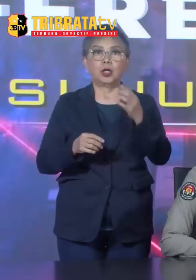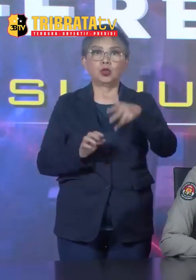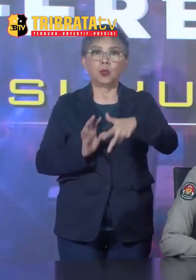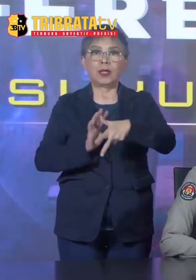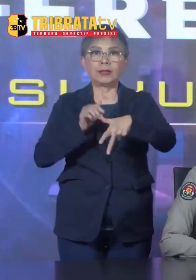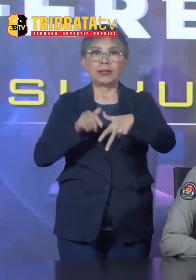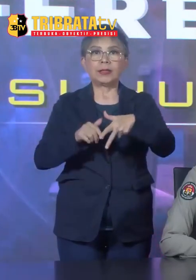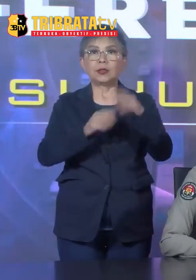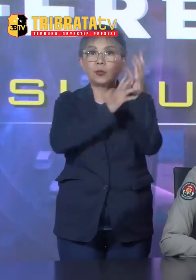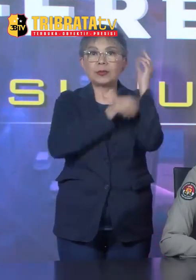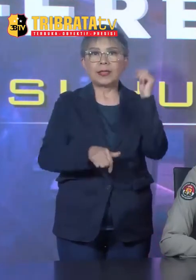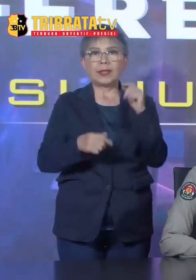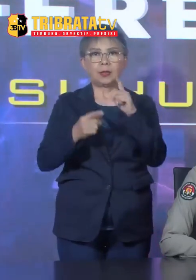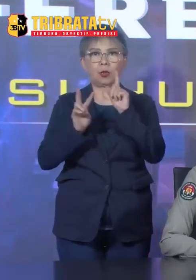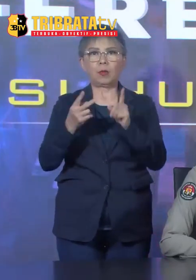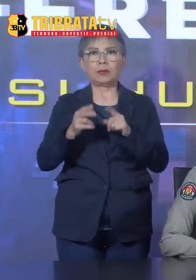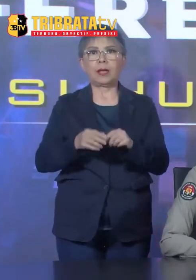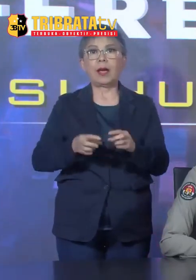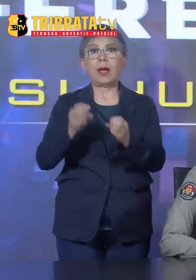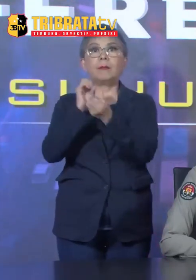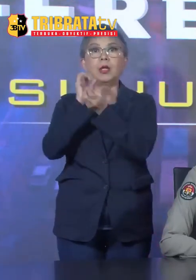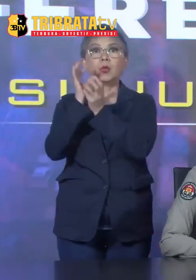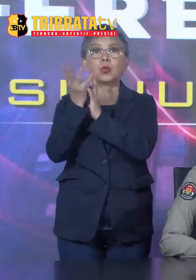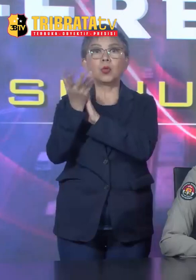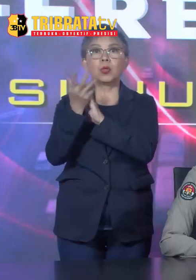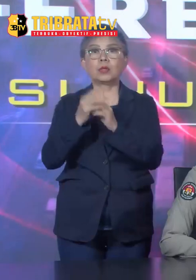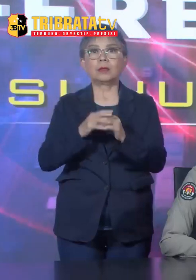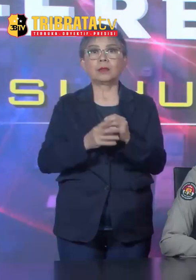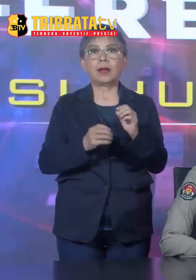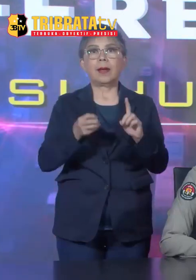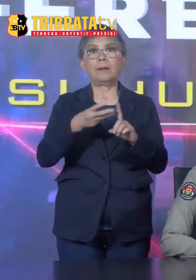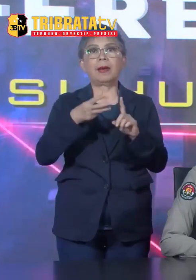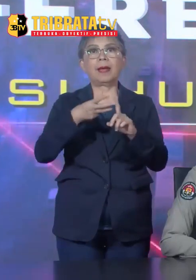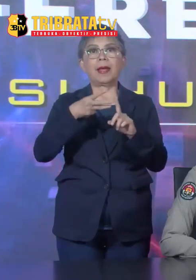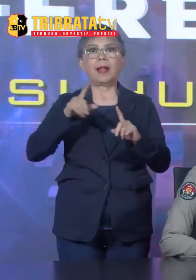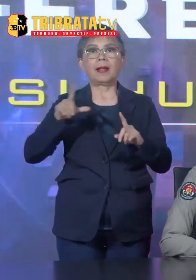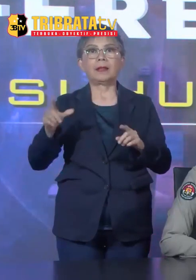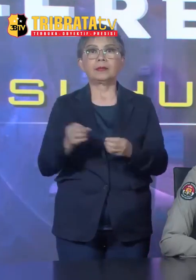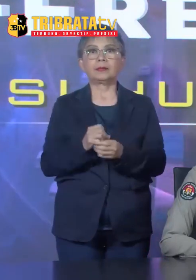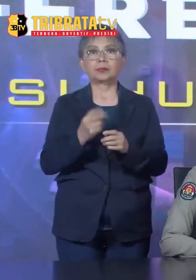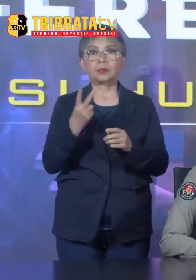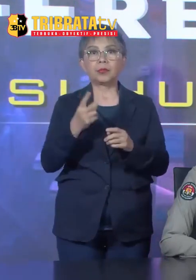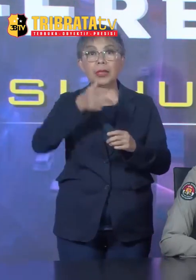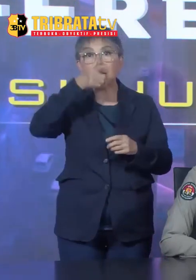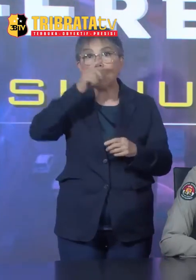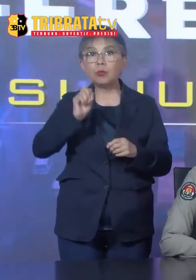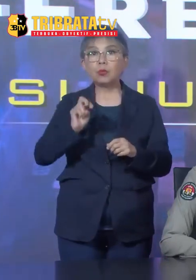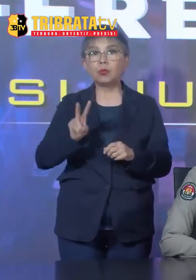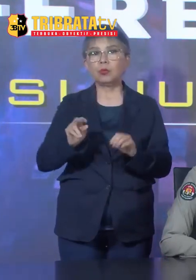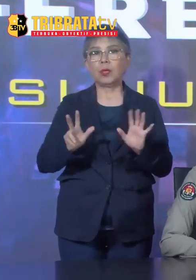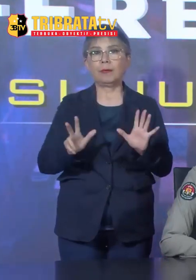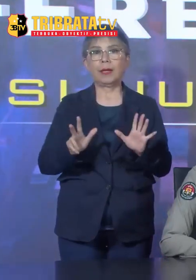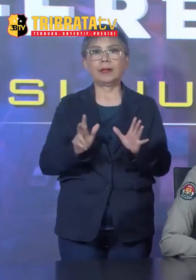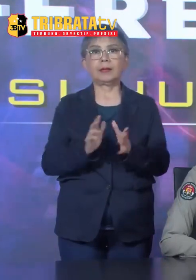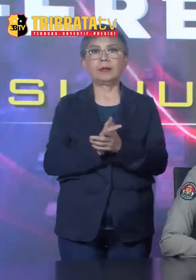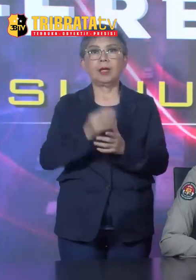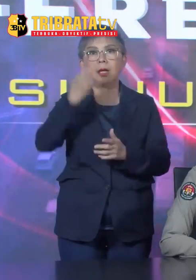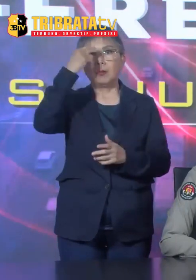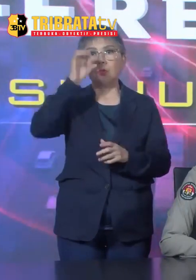Sumsel 12 Polda Bengkulu 5 Polda Babel 2 Polda Lampung 28